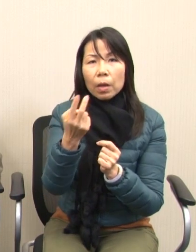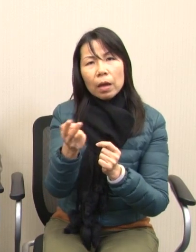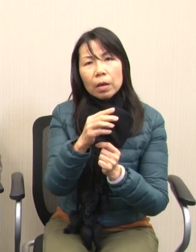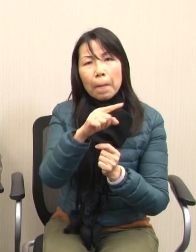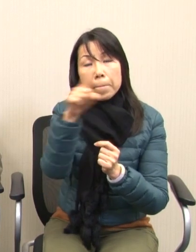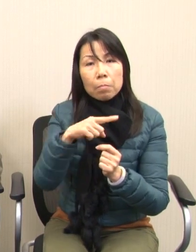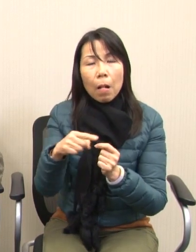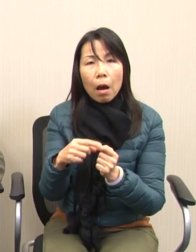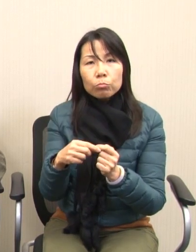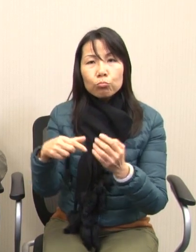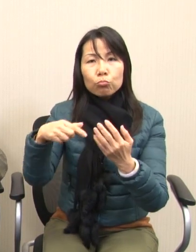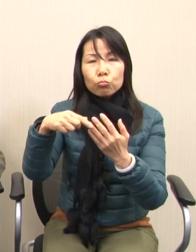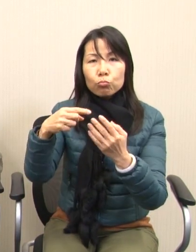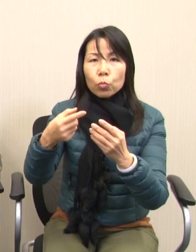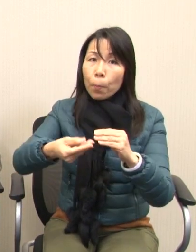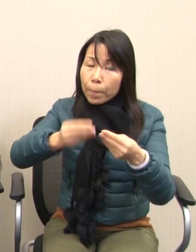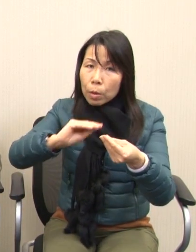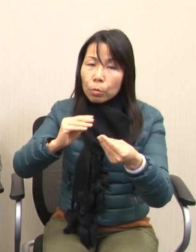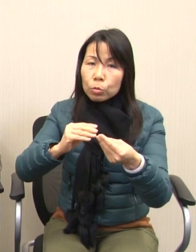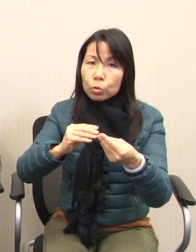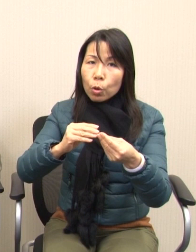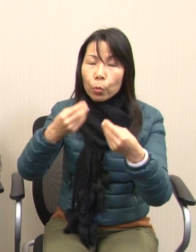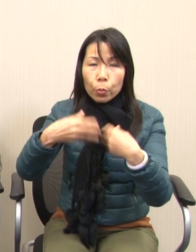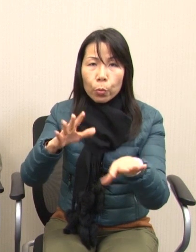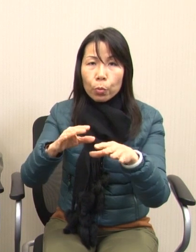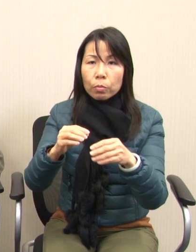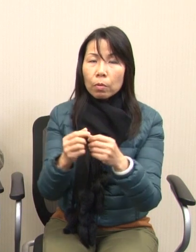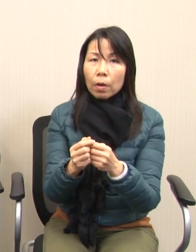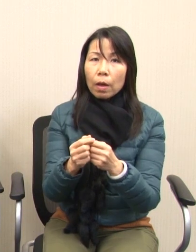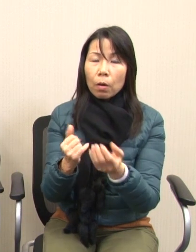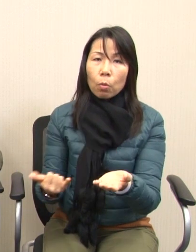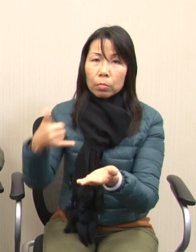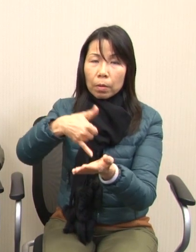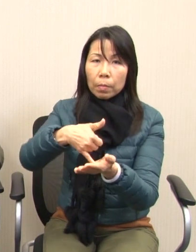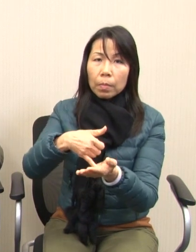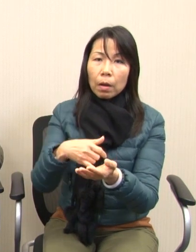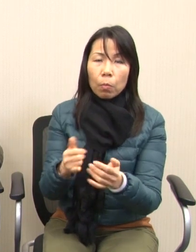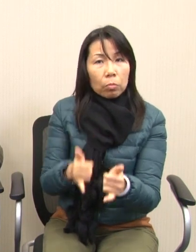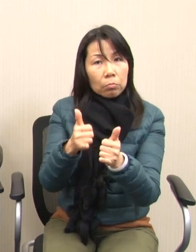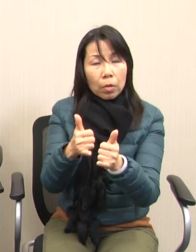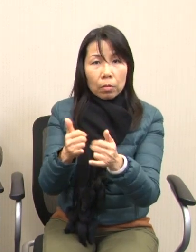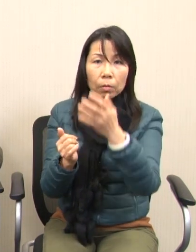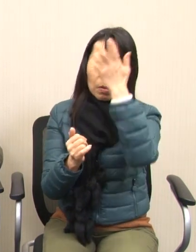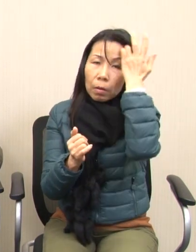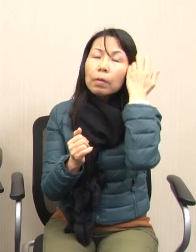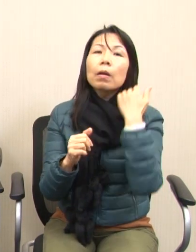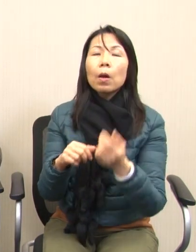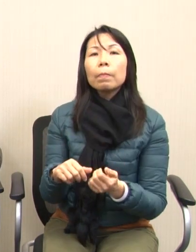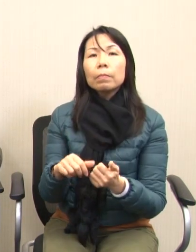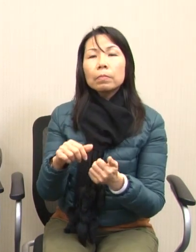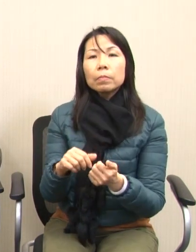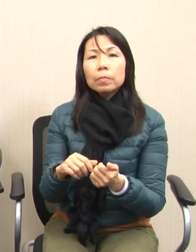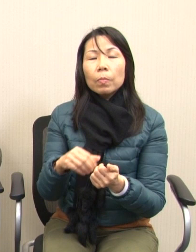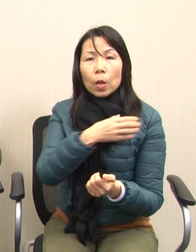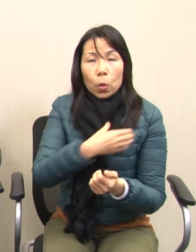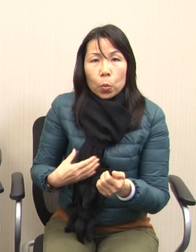嚟，咁我就要即係根據。我在嗰個所謂選委會的小圈子